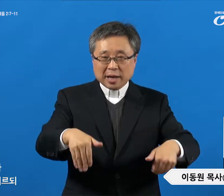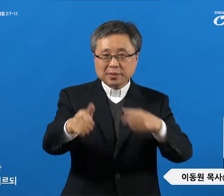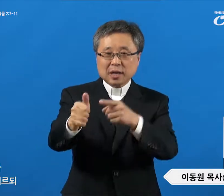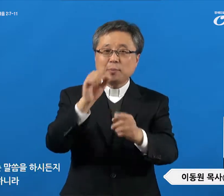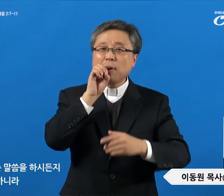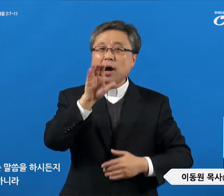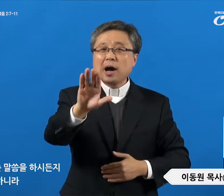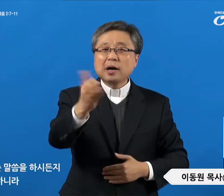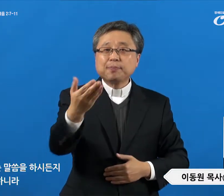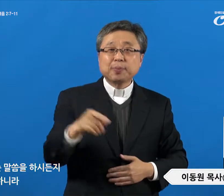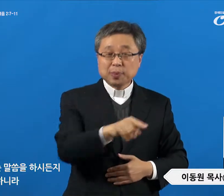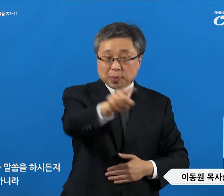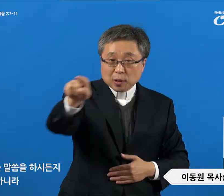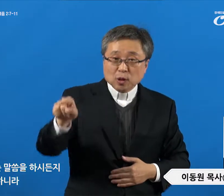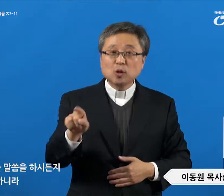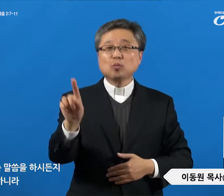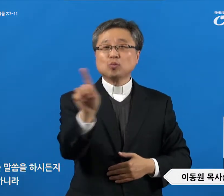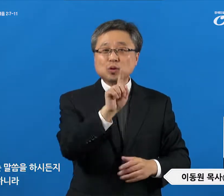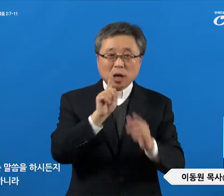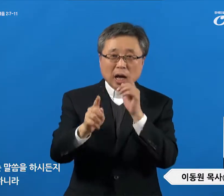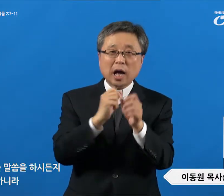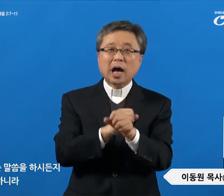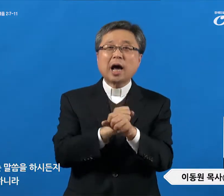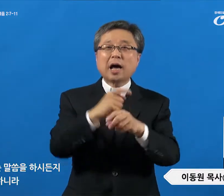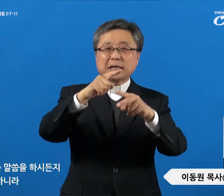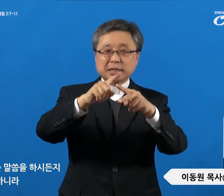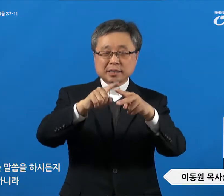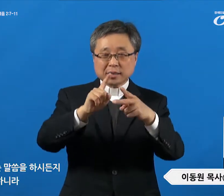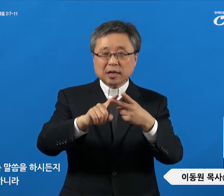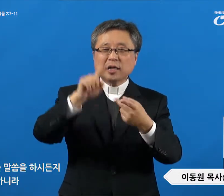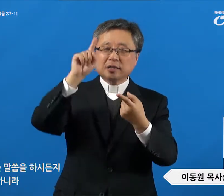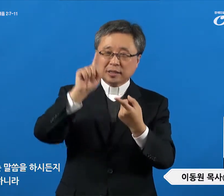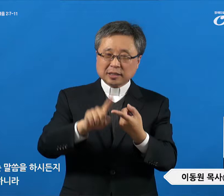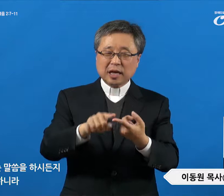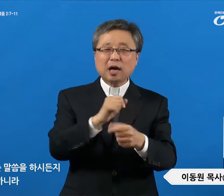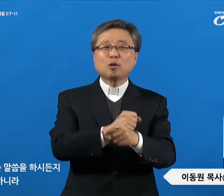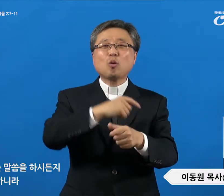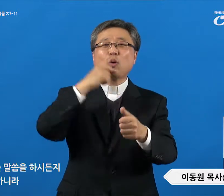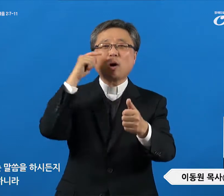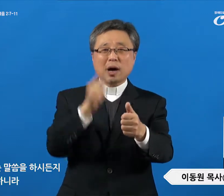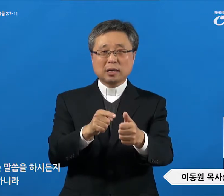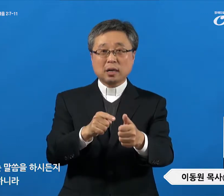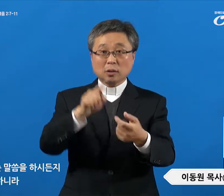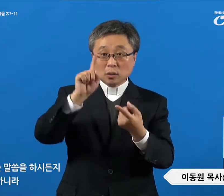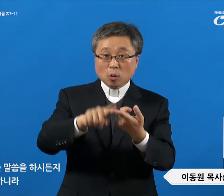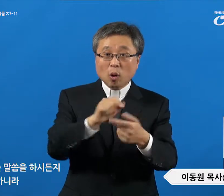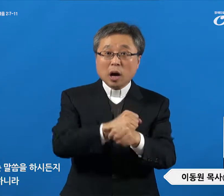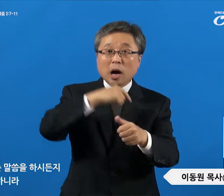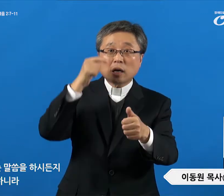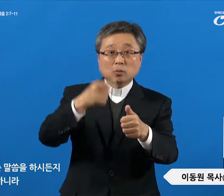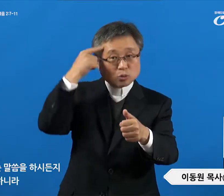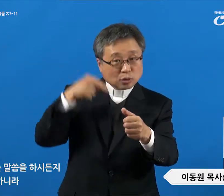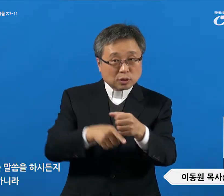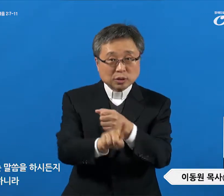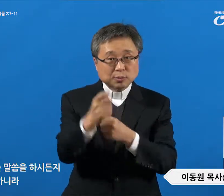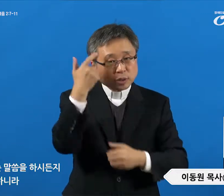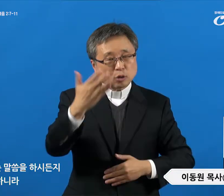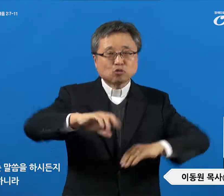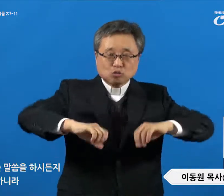이르시되 너에게 무슨 말씀을 하시든지 그대로 하라. 이 그대로 하라는 게 무슨 뜻이에요? 순종하라 이 말이죠.